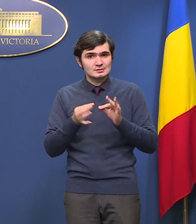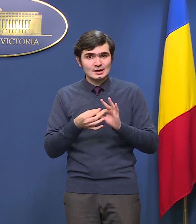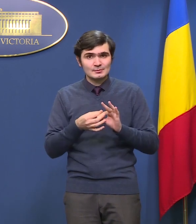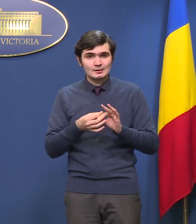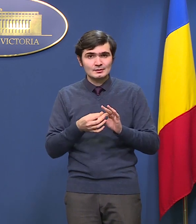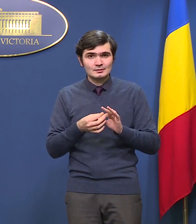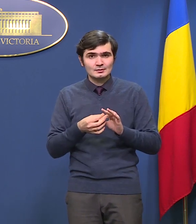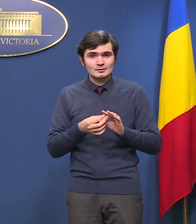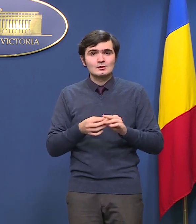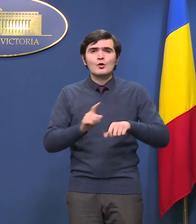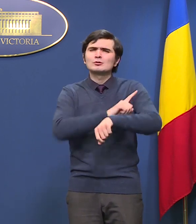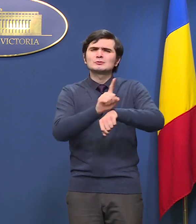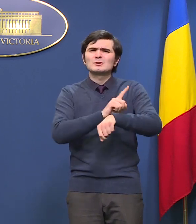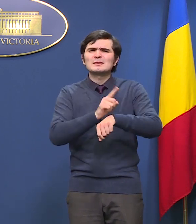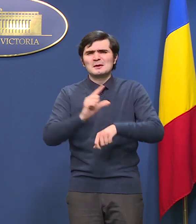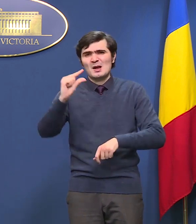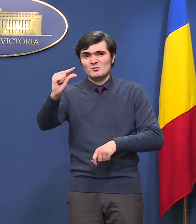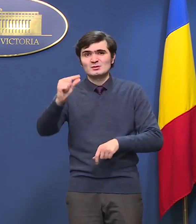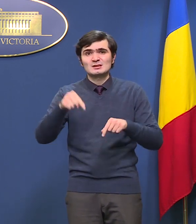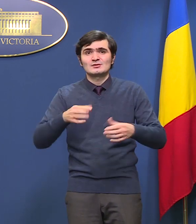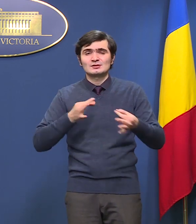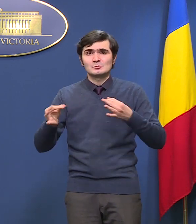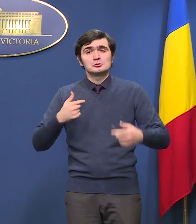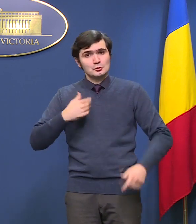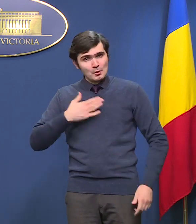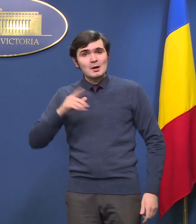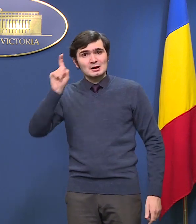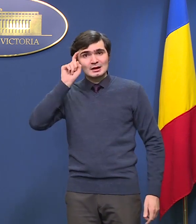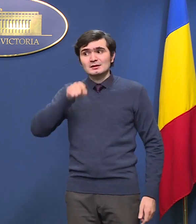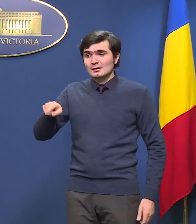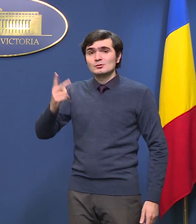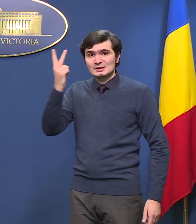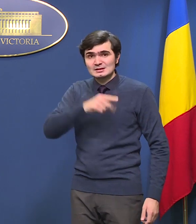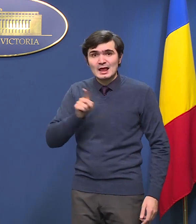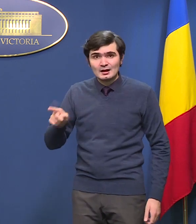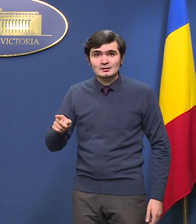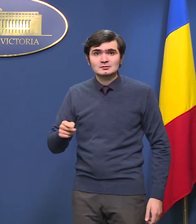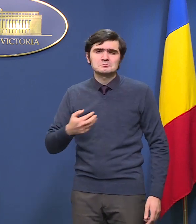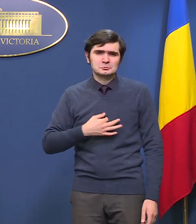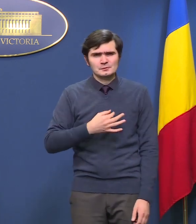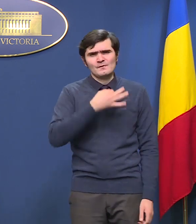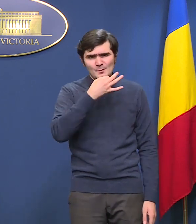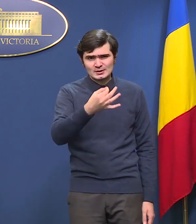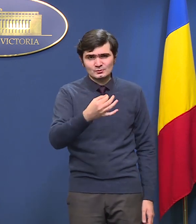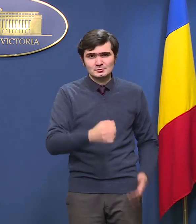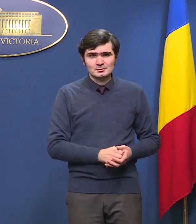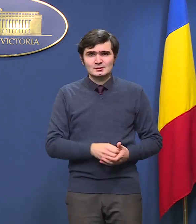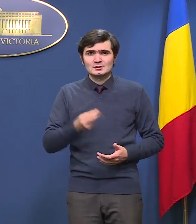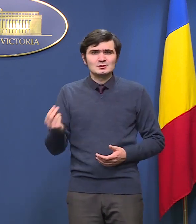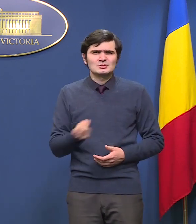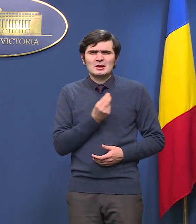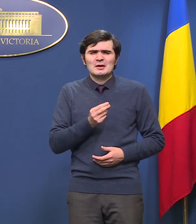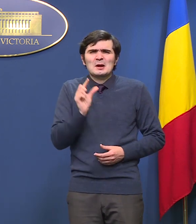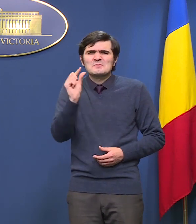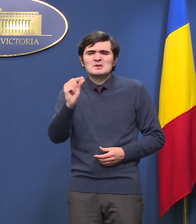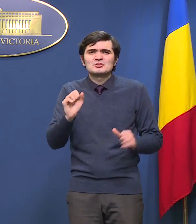mai puțin va dura această măsură. Eu am încredere că vor înțelege această măsură și vă mărturisesc că cele mai mici temeri le